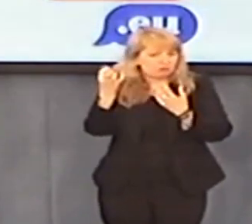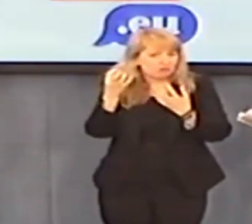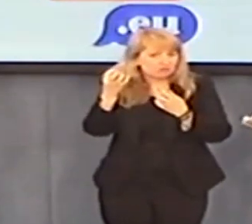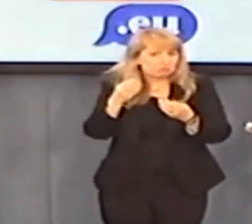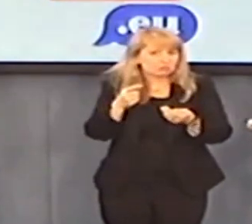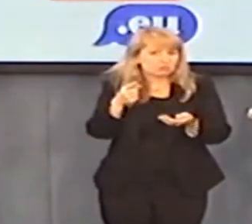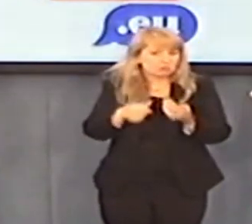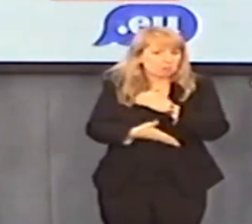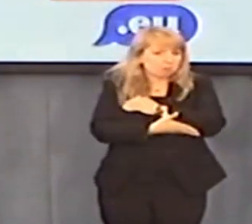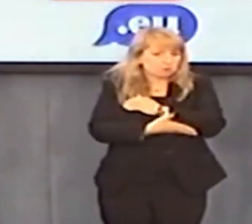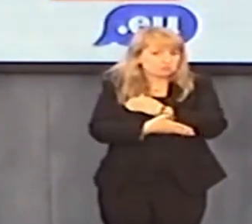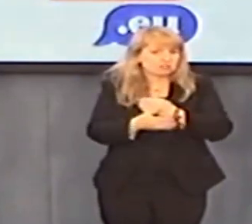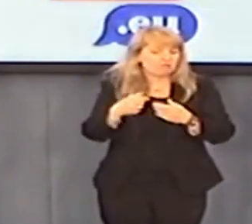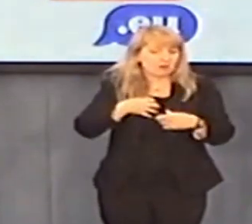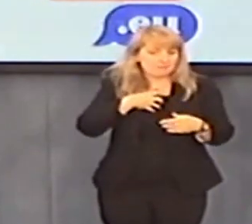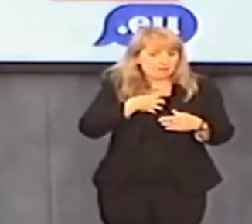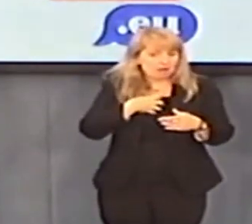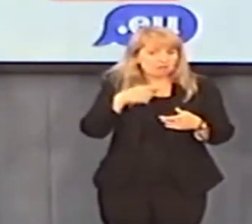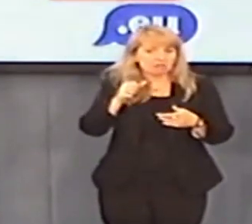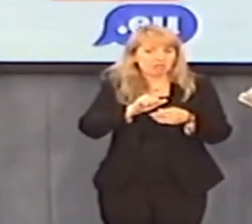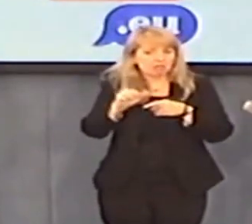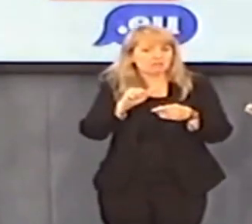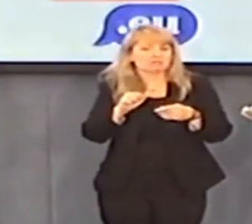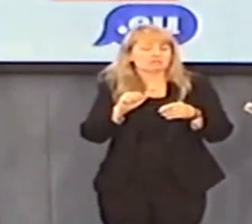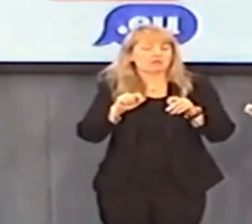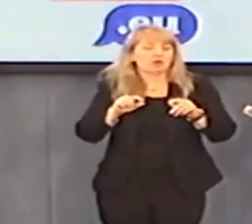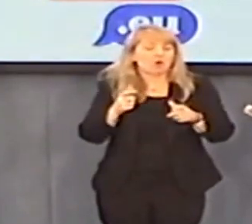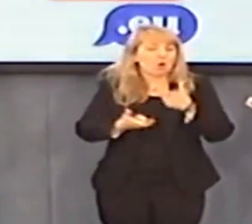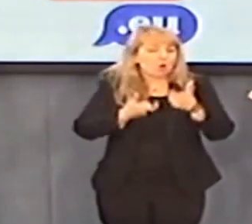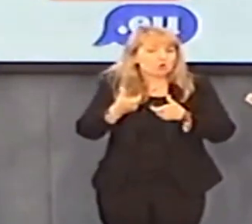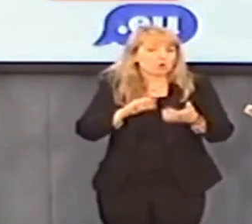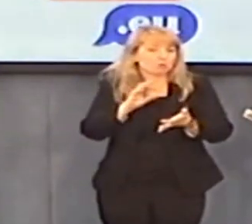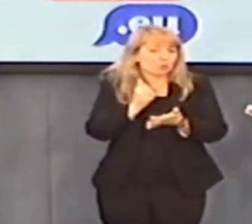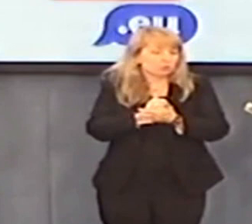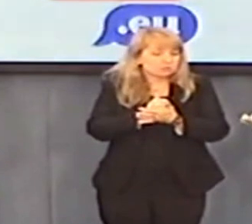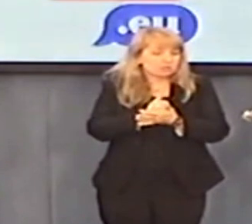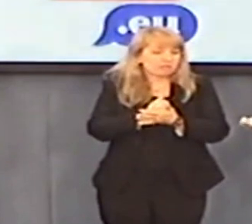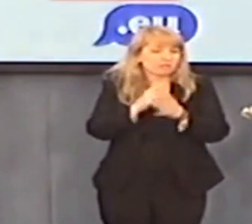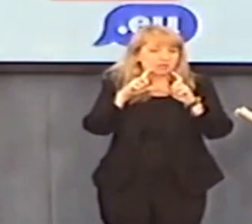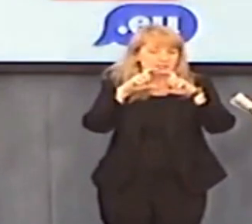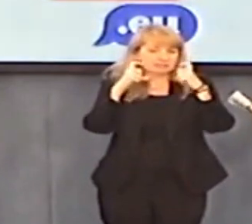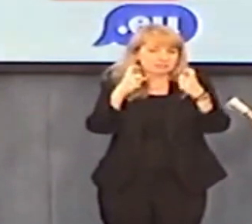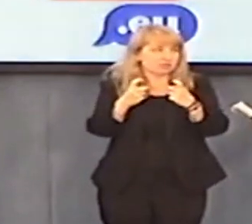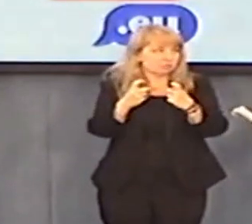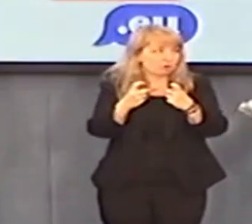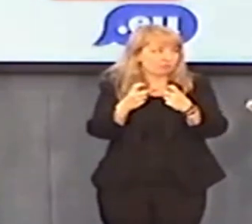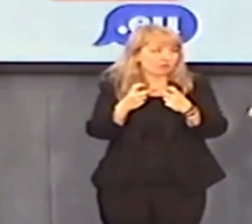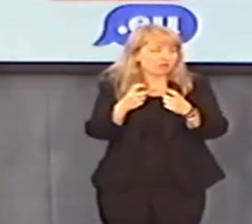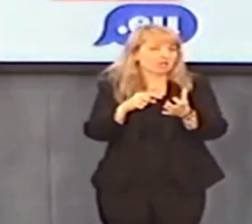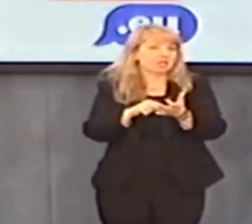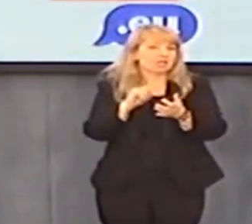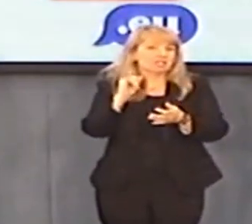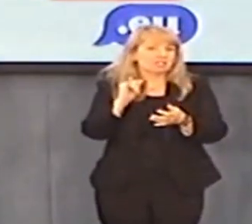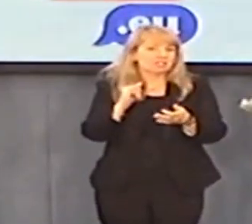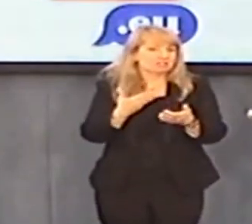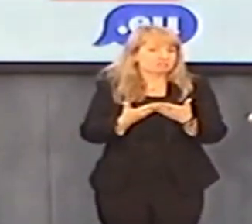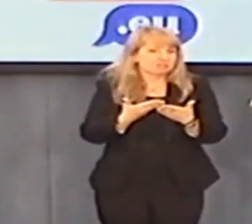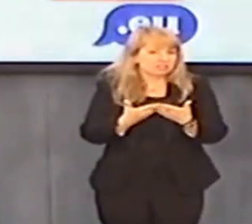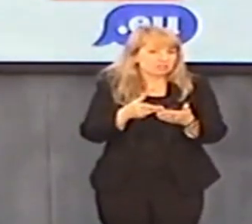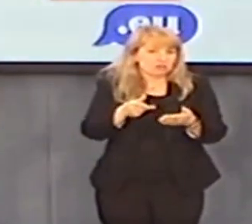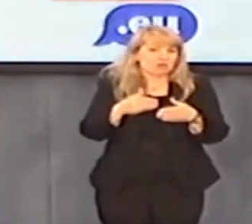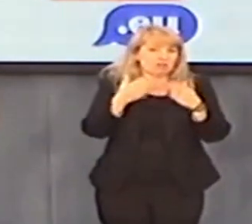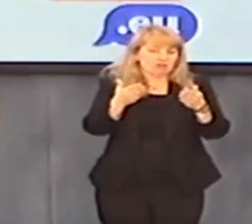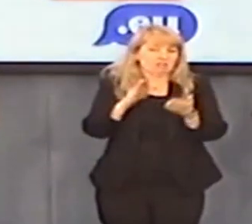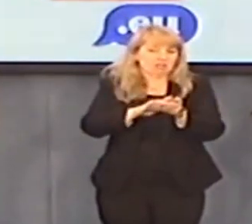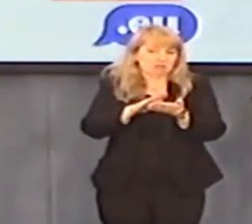podstawie takich bajek konstruuje się ustawy sejmowe. Stanowiskiem naszego klubu jest w ogóle to, żeby przestać